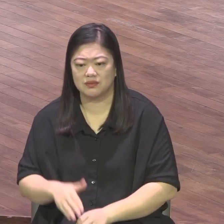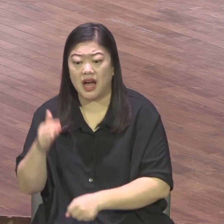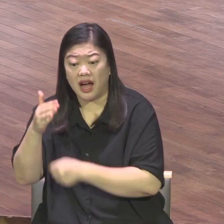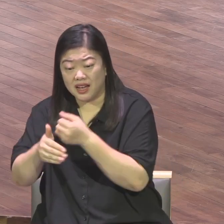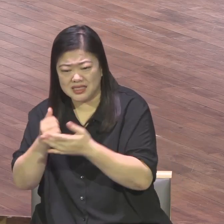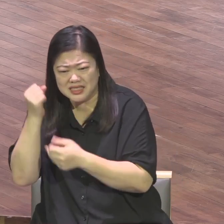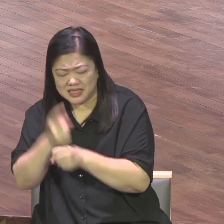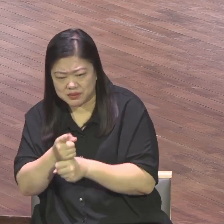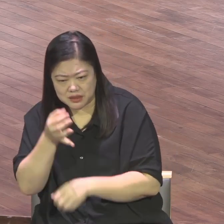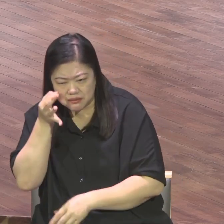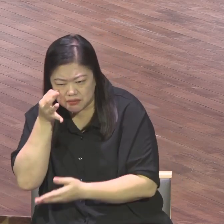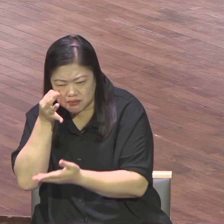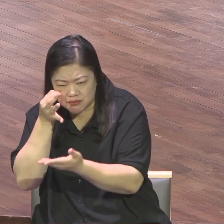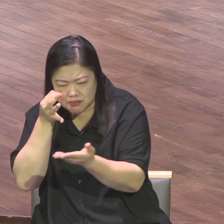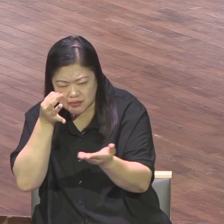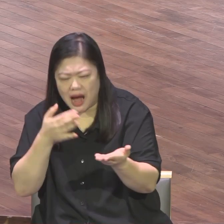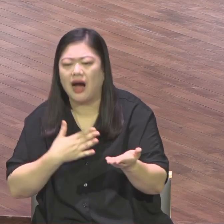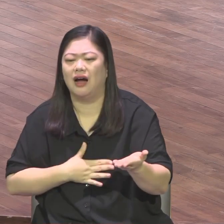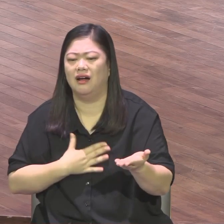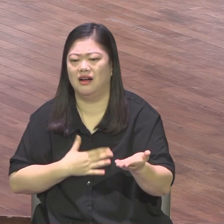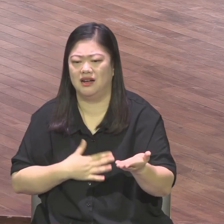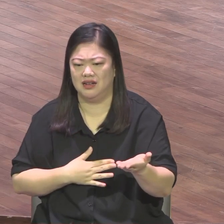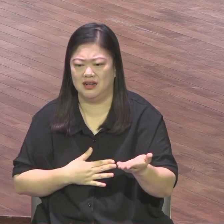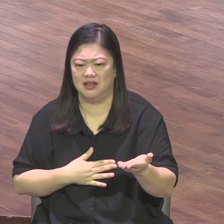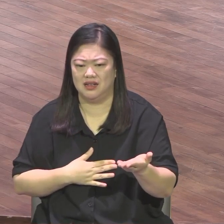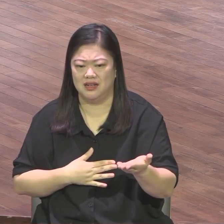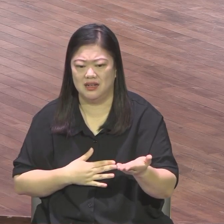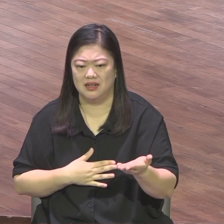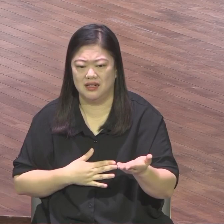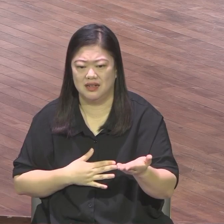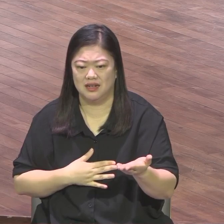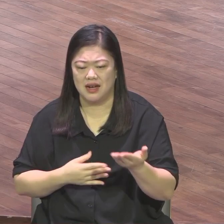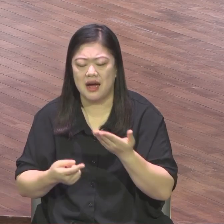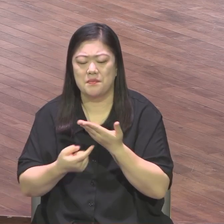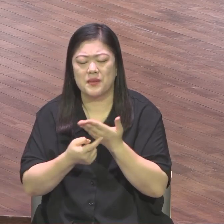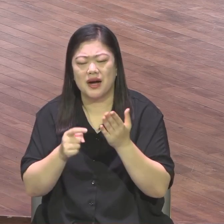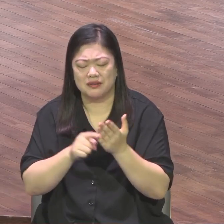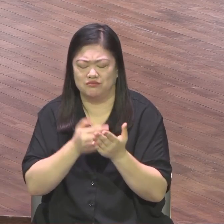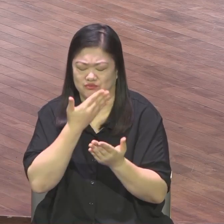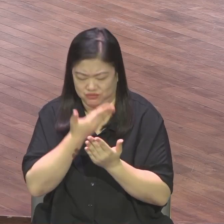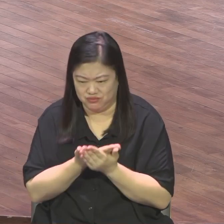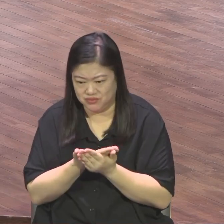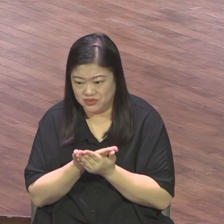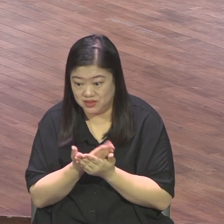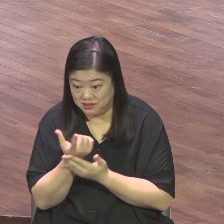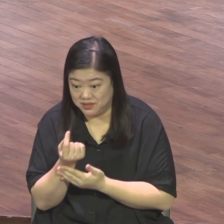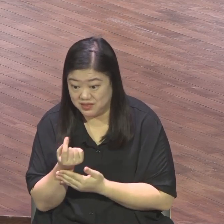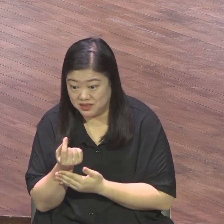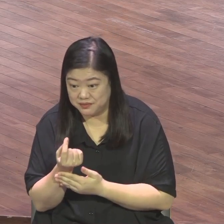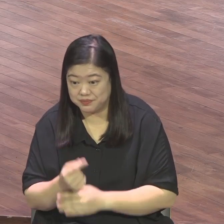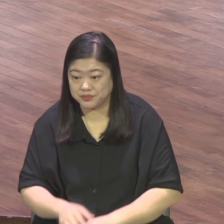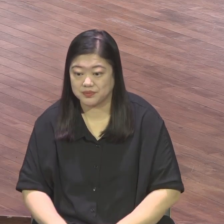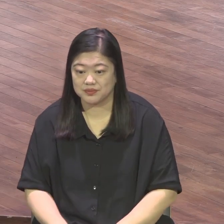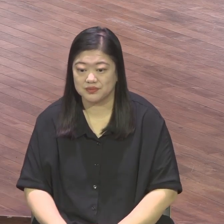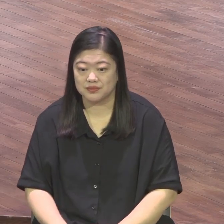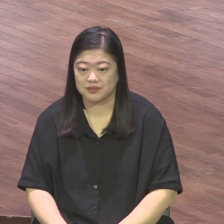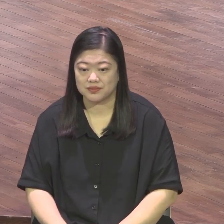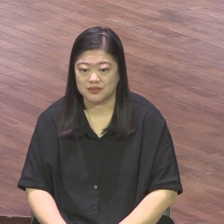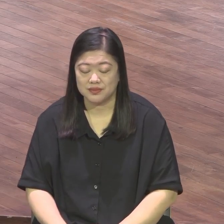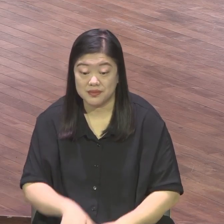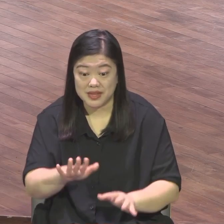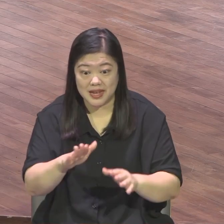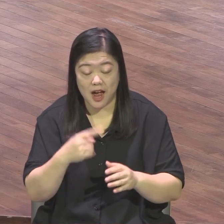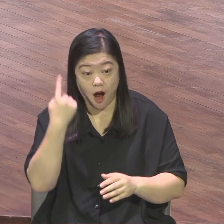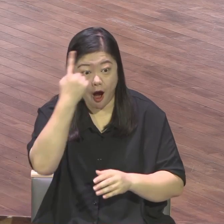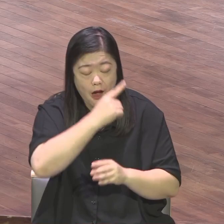있는데 좀 모질해도 좀 부재해도 중심이 문제예요. 아멘. 사람은 속여도 하나님은